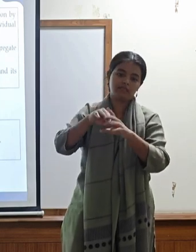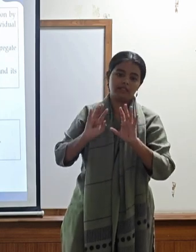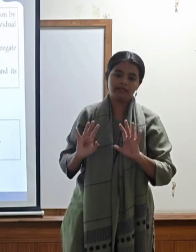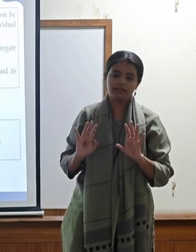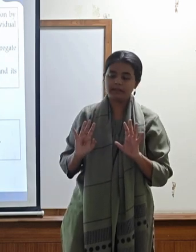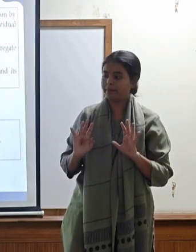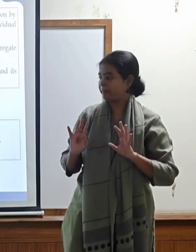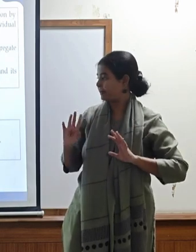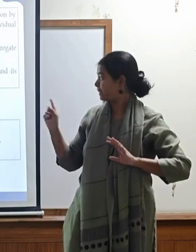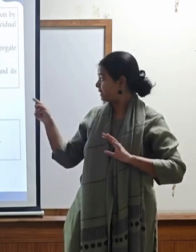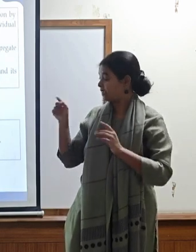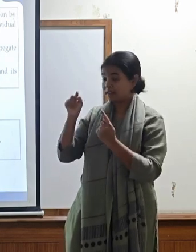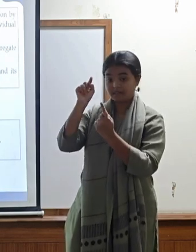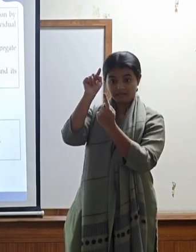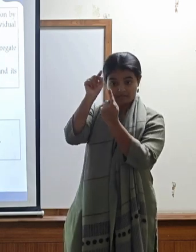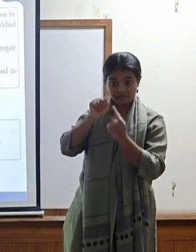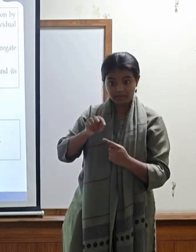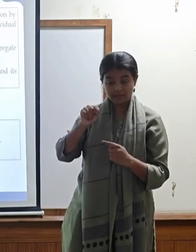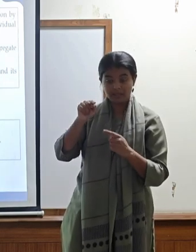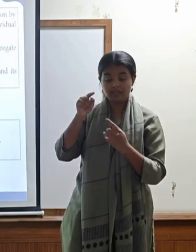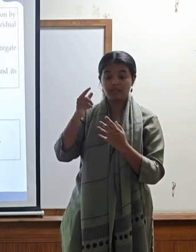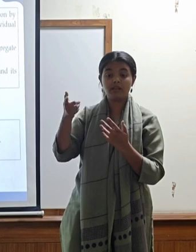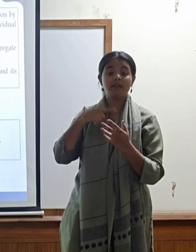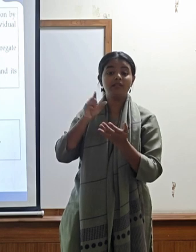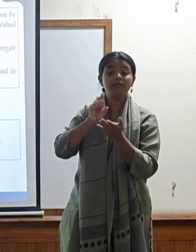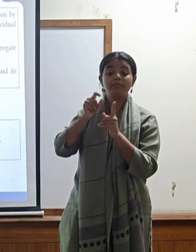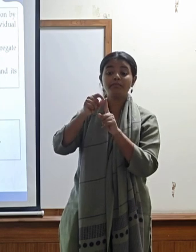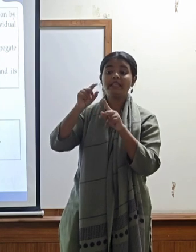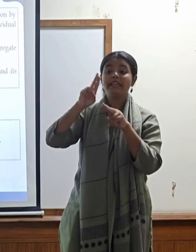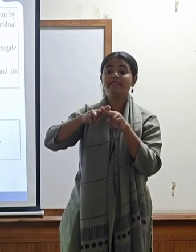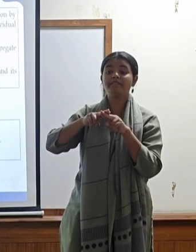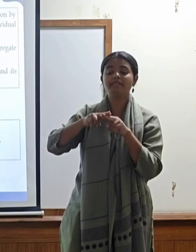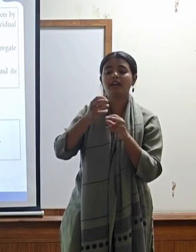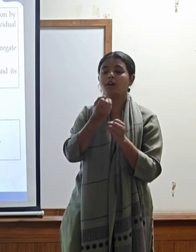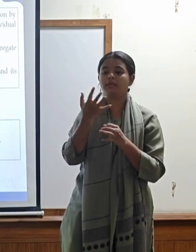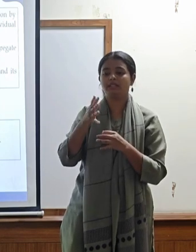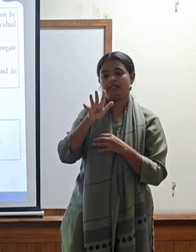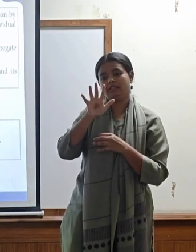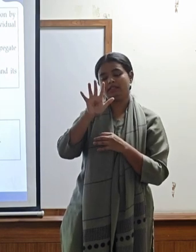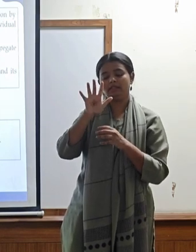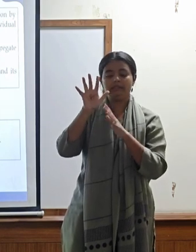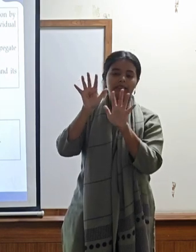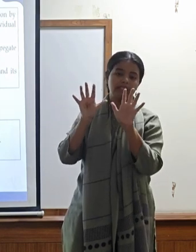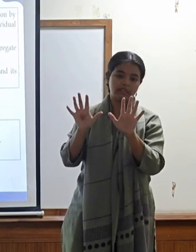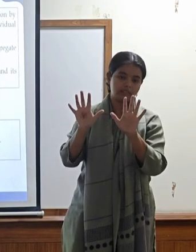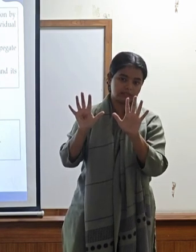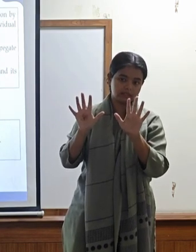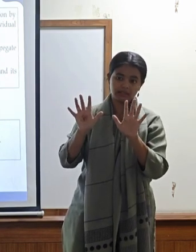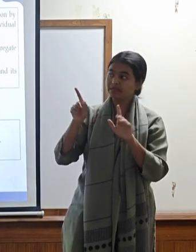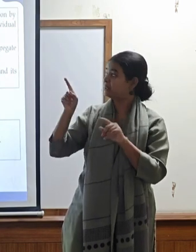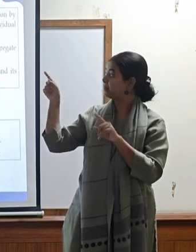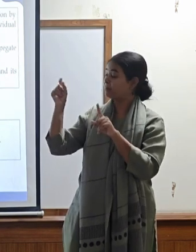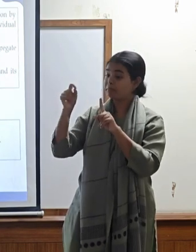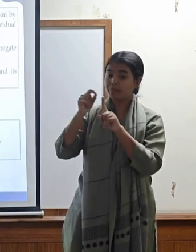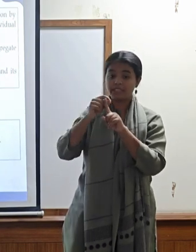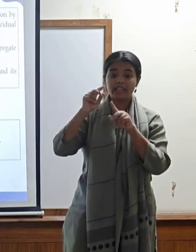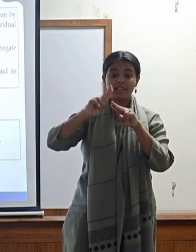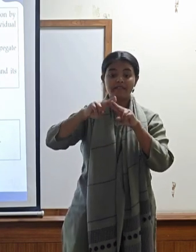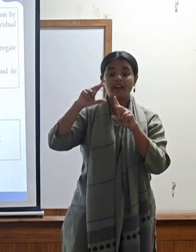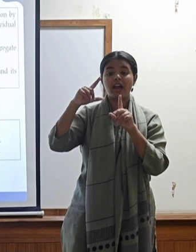ये जो 10 पेंशन फंड्स हैं ये पीएफआरडीए गवर्न करता है। पीएफआरडीए इज अ रेगुलेटरी बॉडी जो एनपीएस